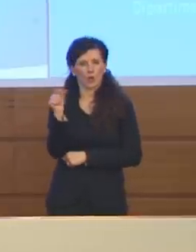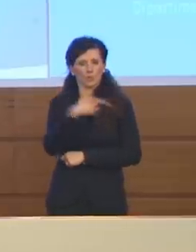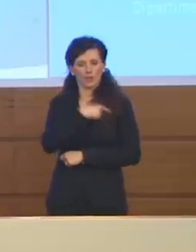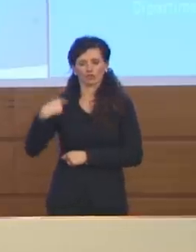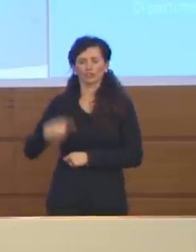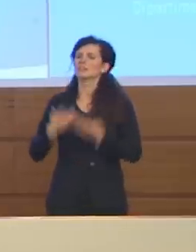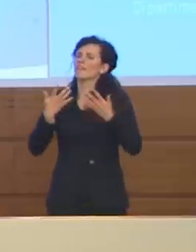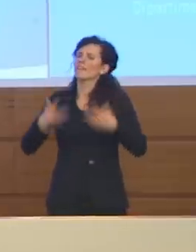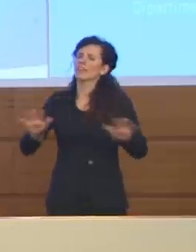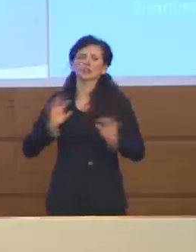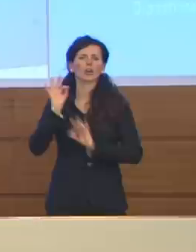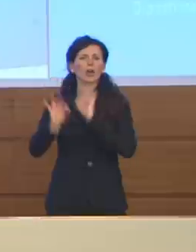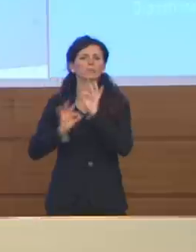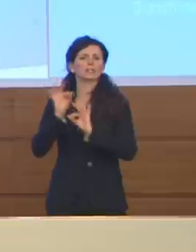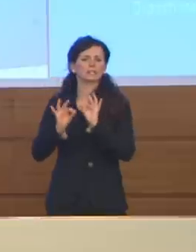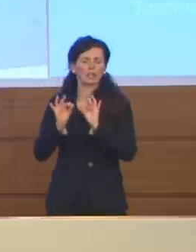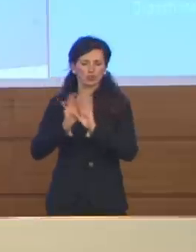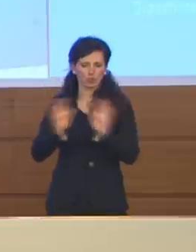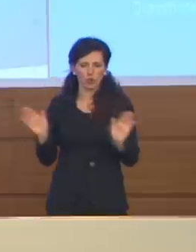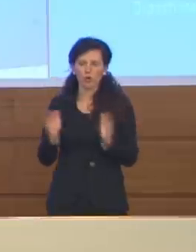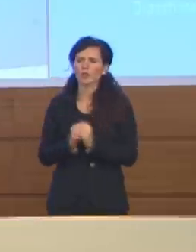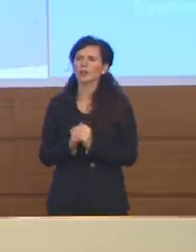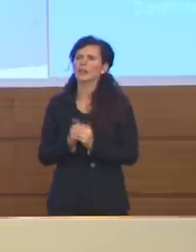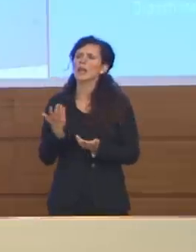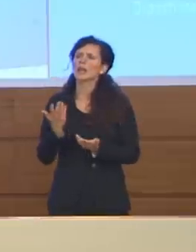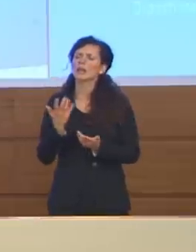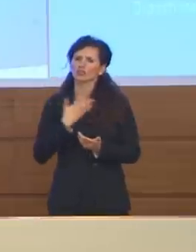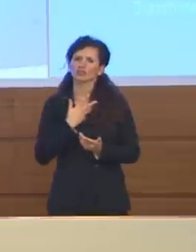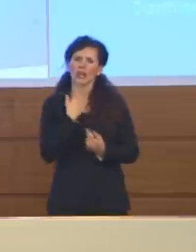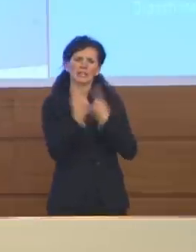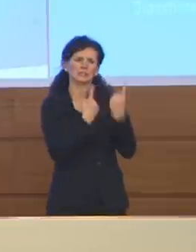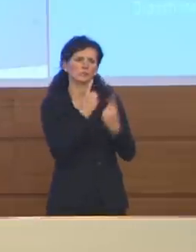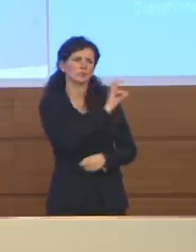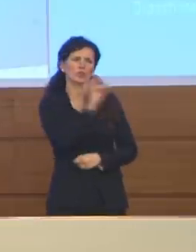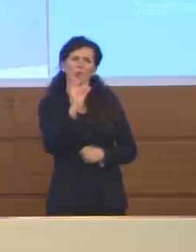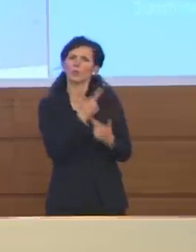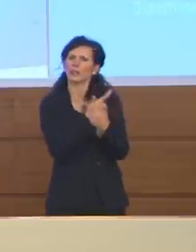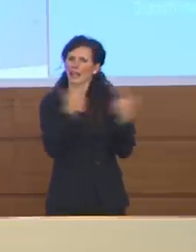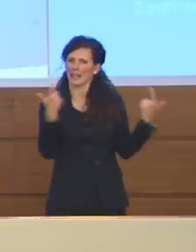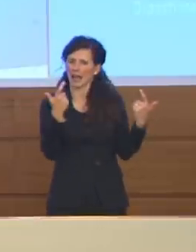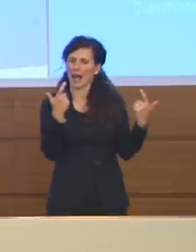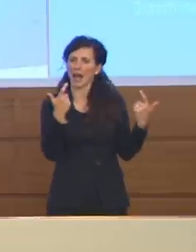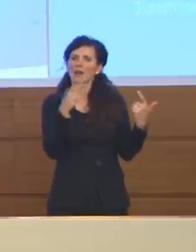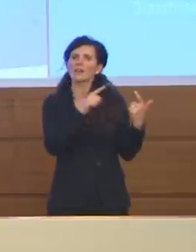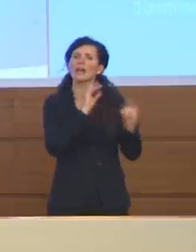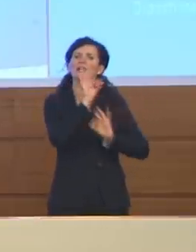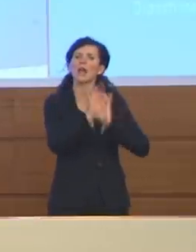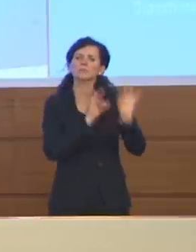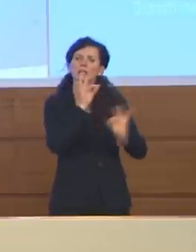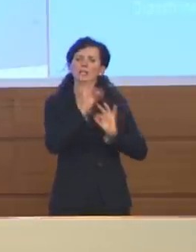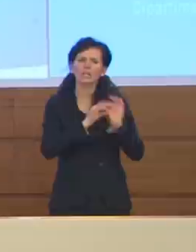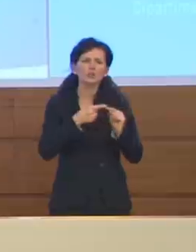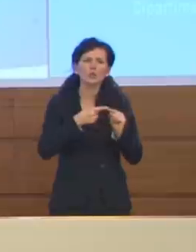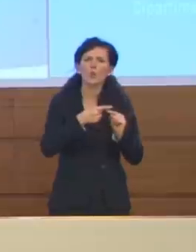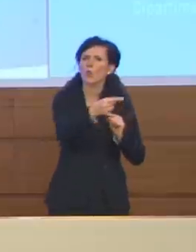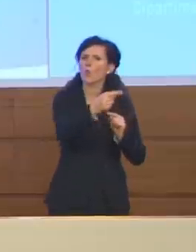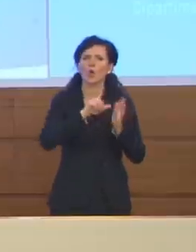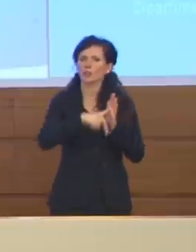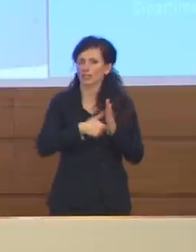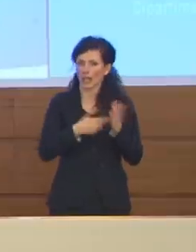riabilitazione volevo capire per i casi più cari più gravi più seri quanto è lunga la riabilitazione e soprattutto quali possono essere le